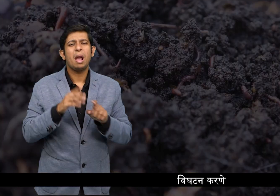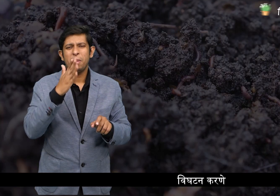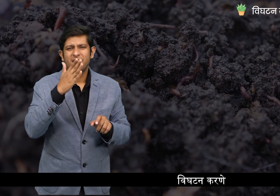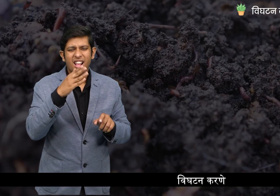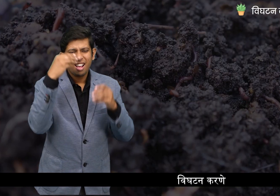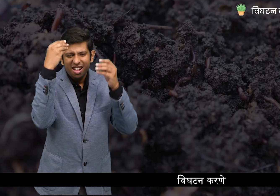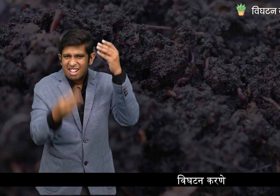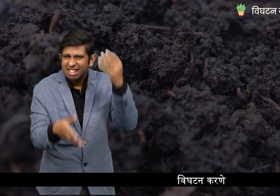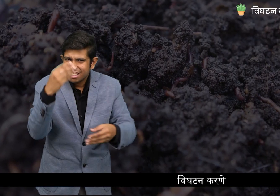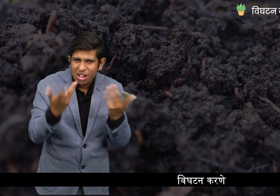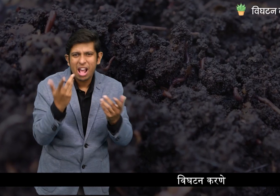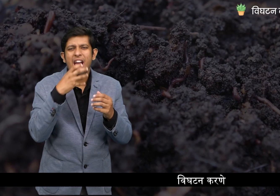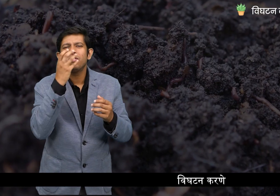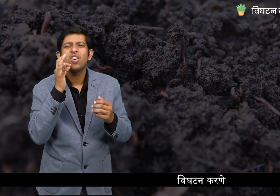विघटन करणे,